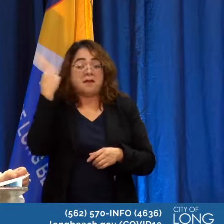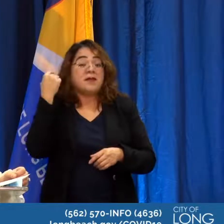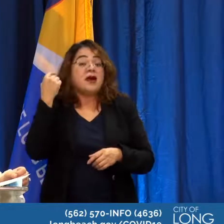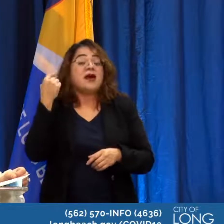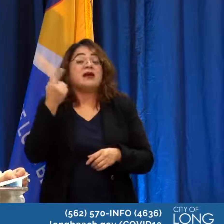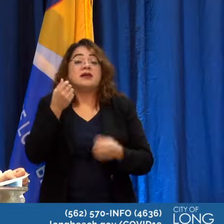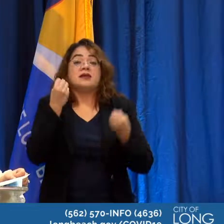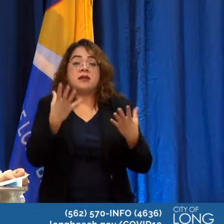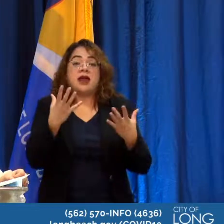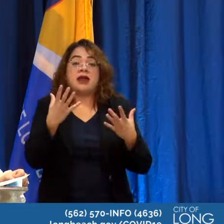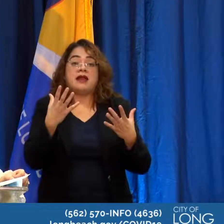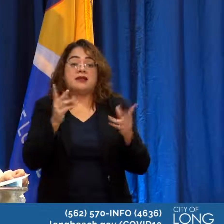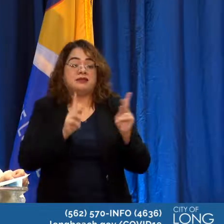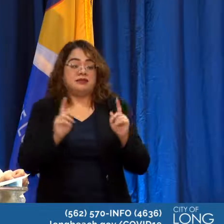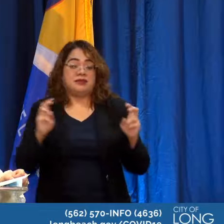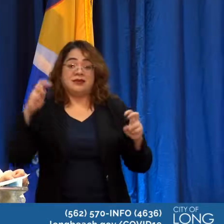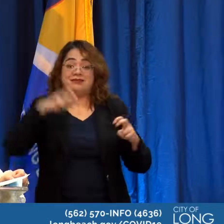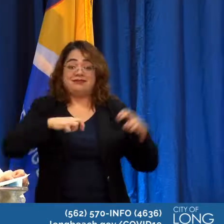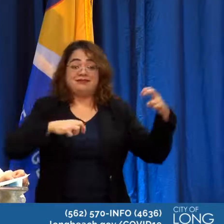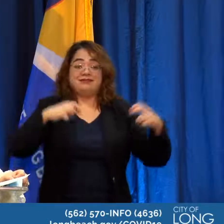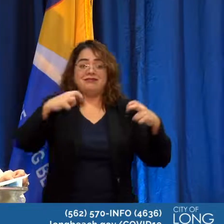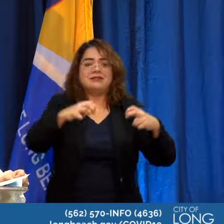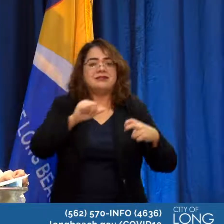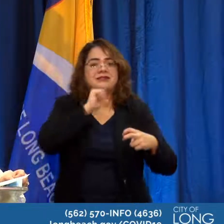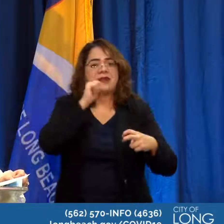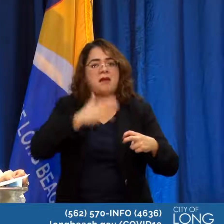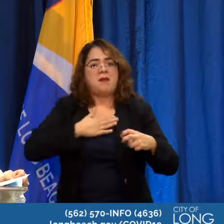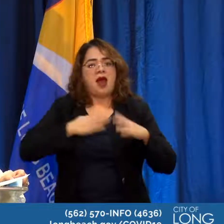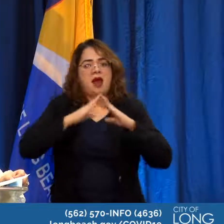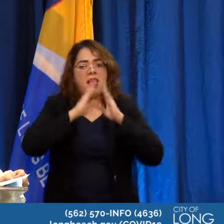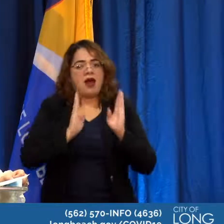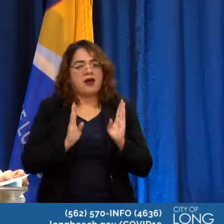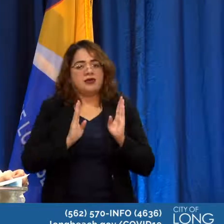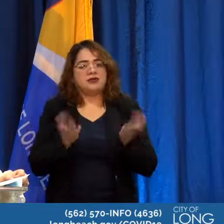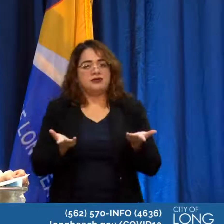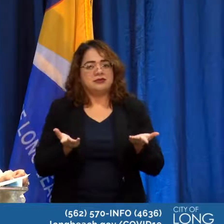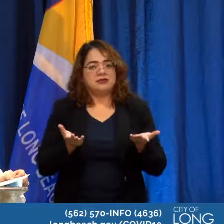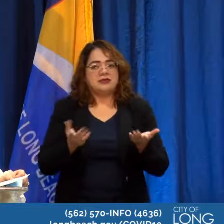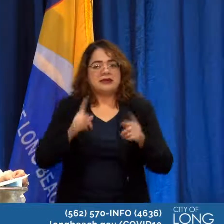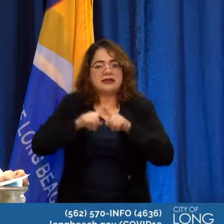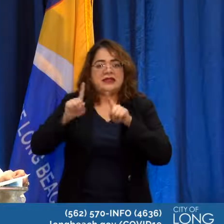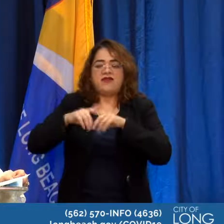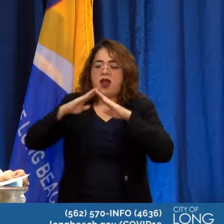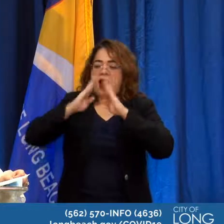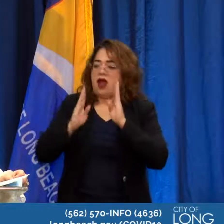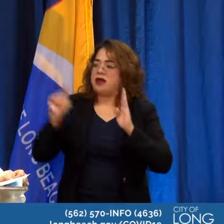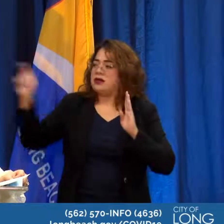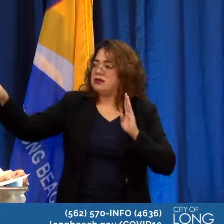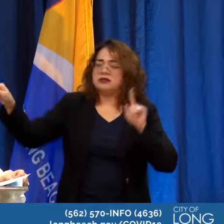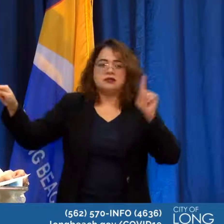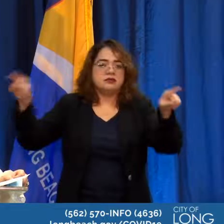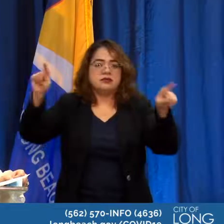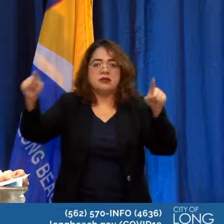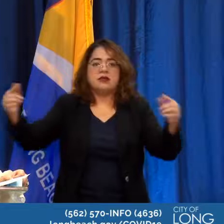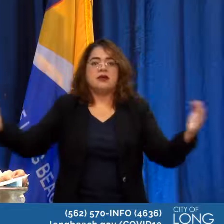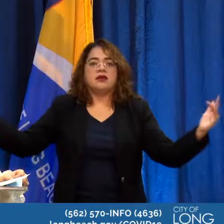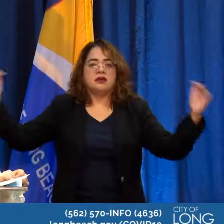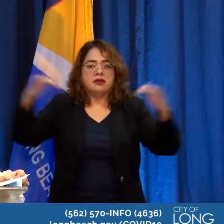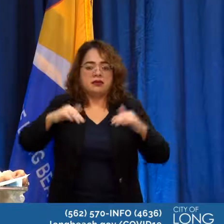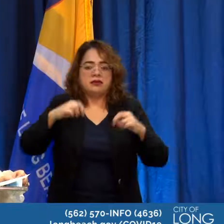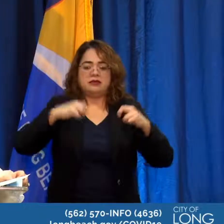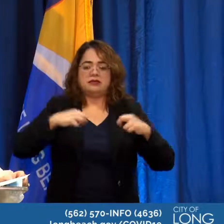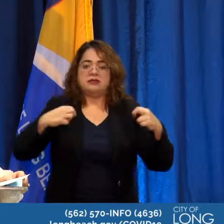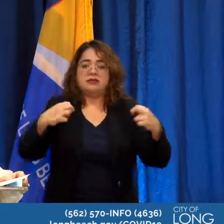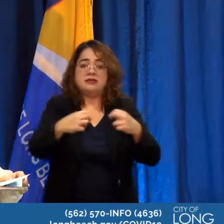diferentes hogares se pueden reunir sin máscaras por bastantes horas. Y